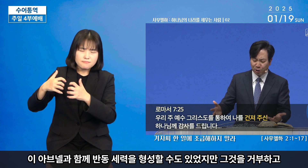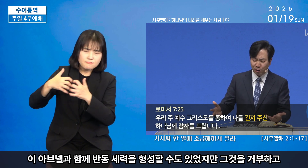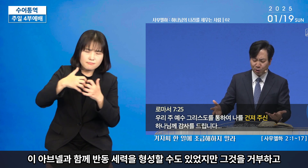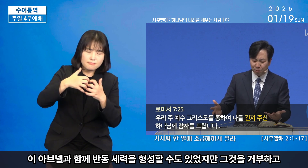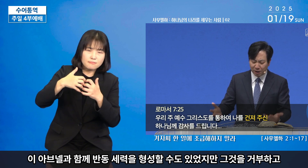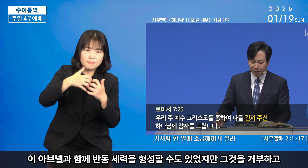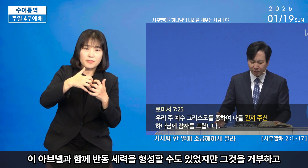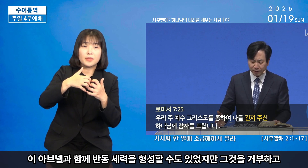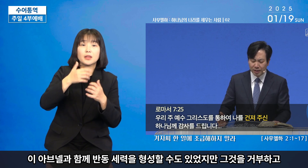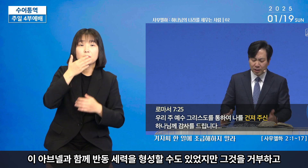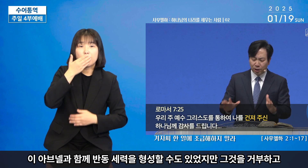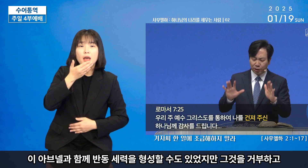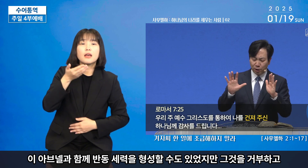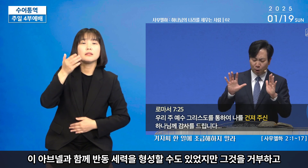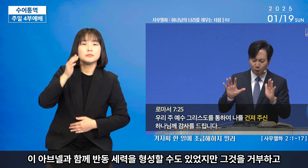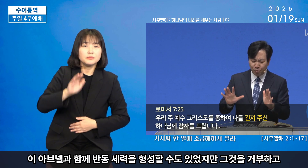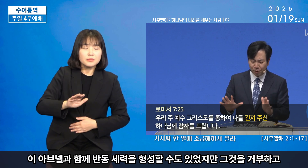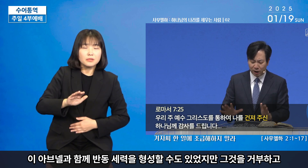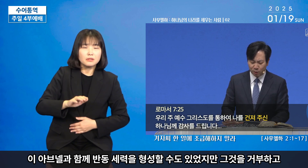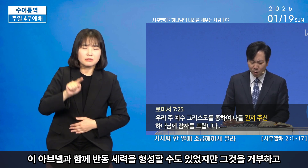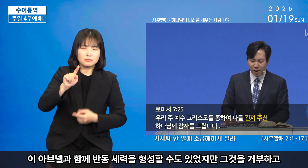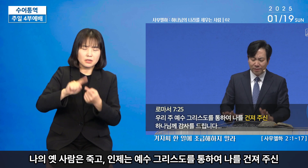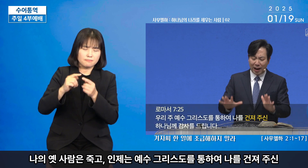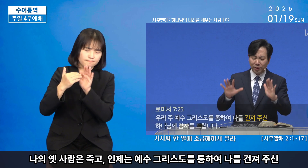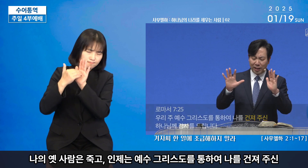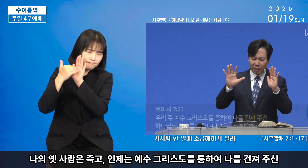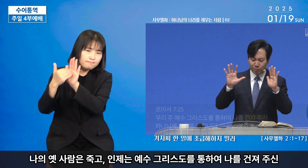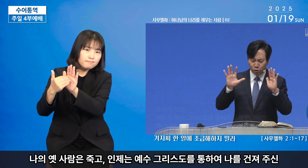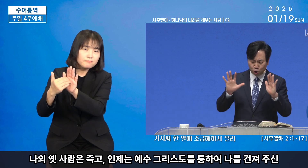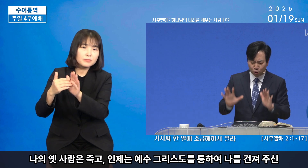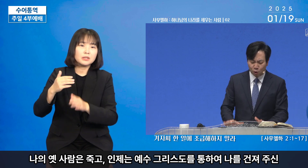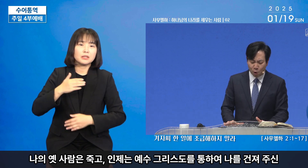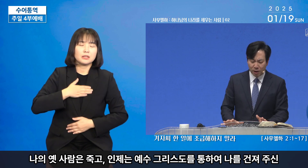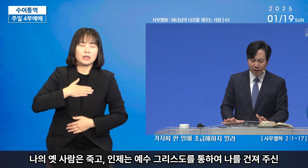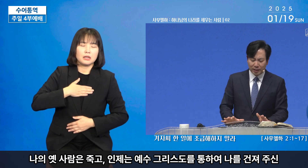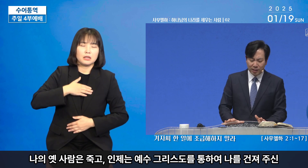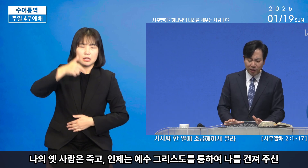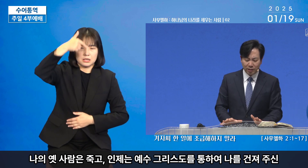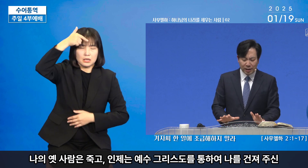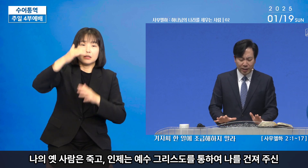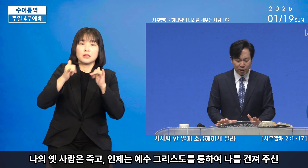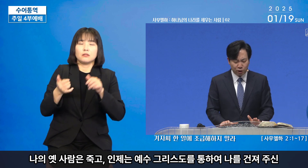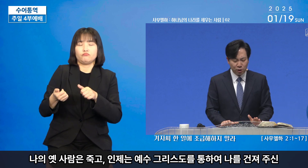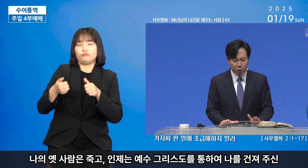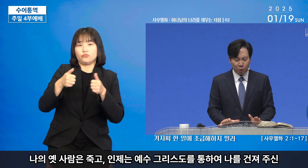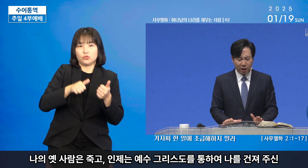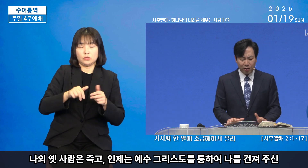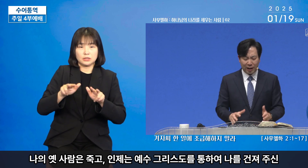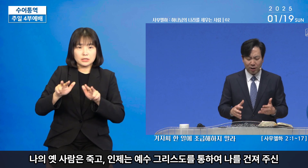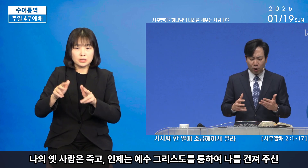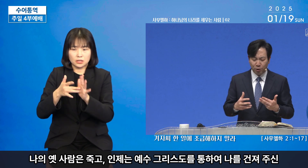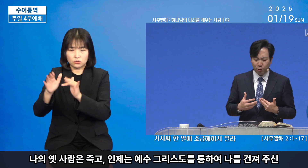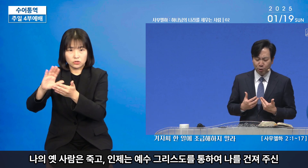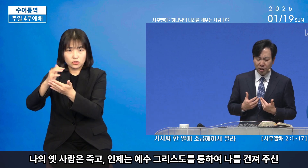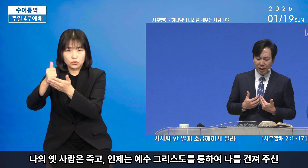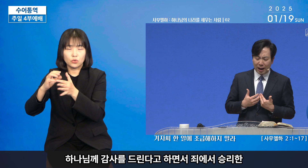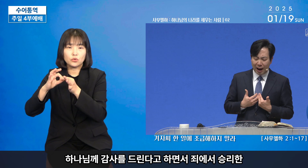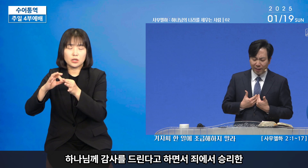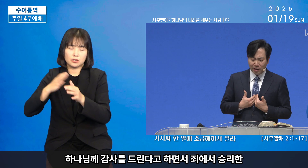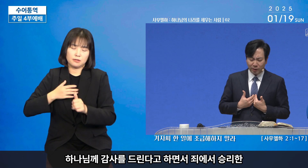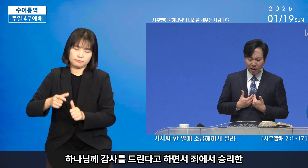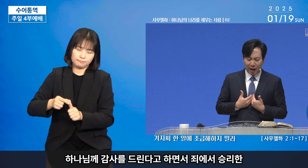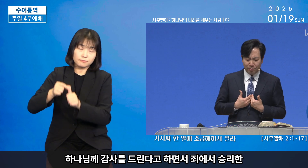수도 있었지만 그것을 거부하고 나는 옛사람은 죽고 이제는 예수 그리스도를 통하여 나를